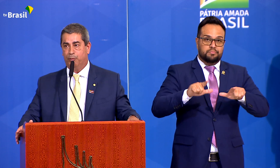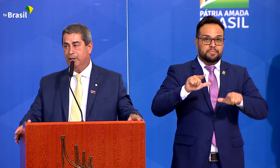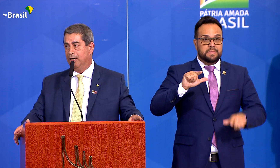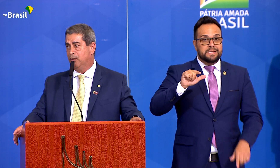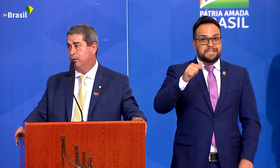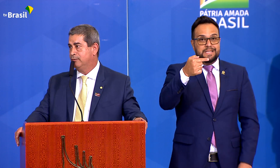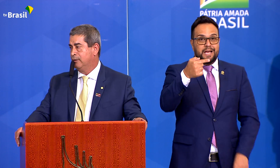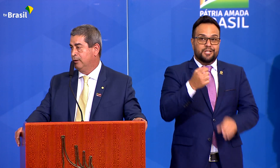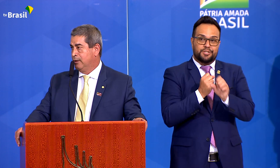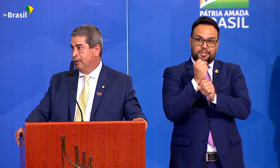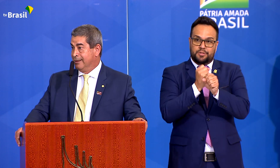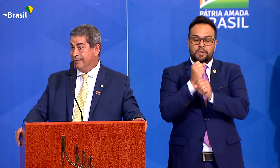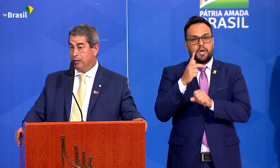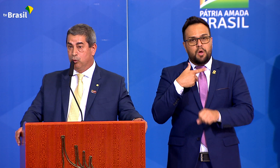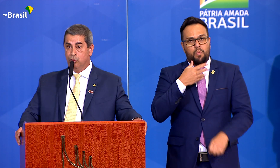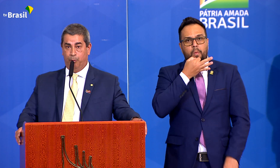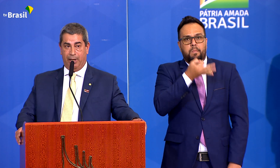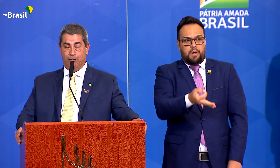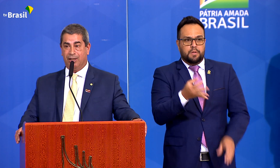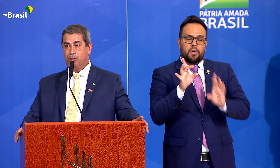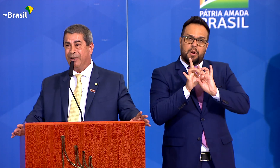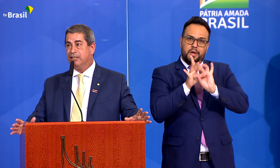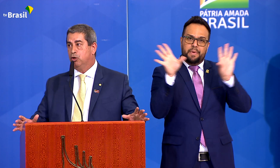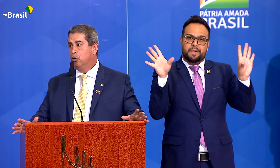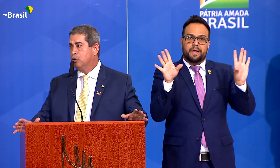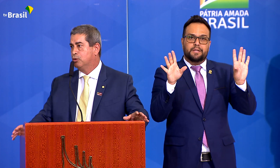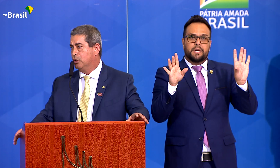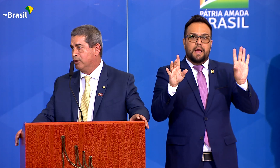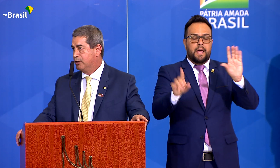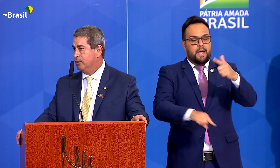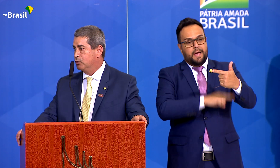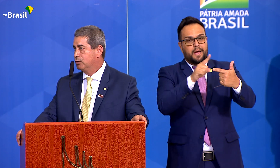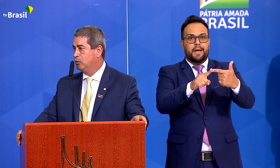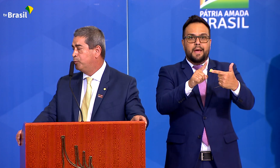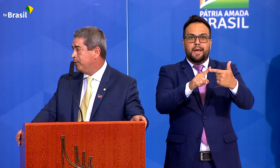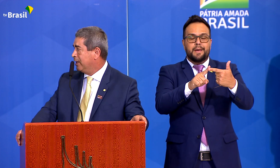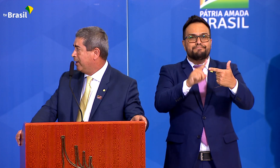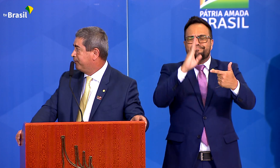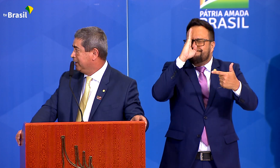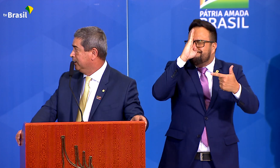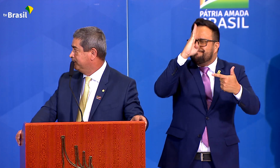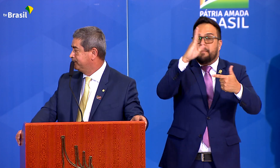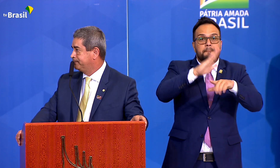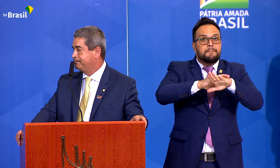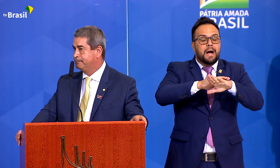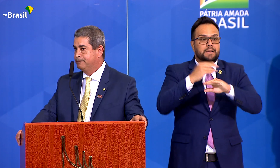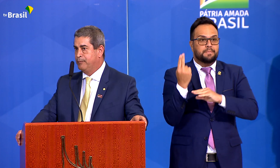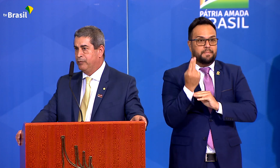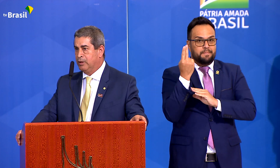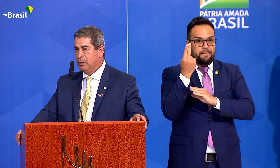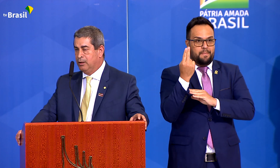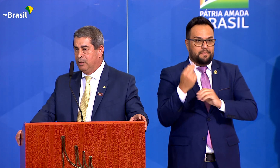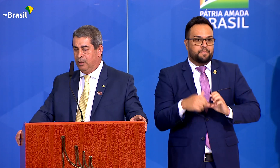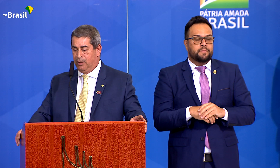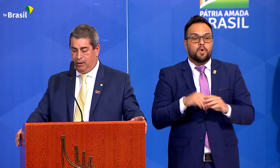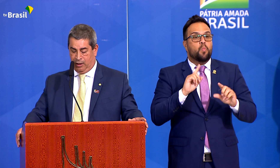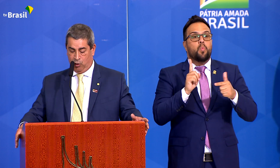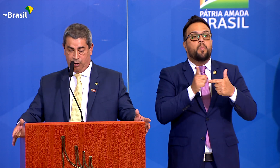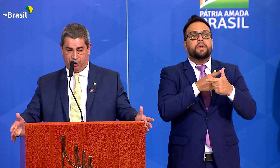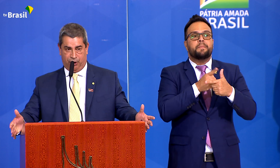na minha opinião é o segundo bem mais precioso que nós temos o primeiro é a vida